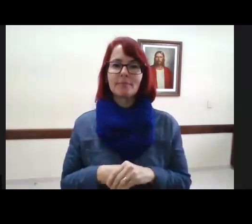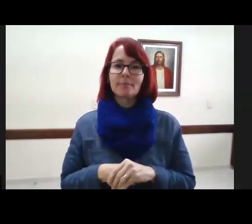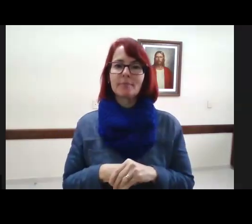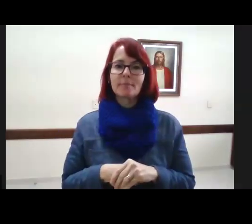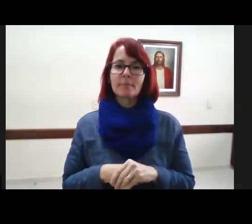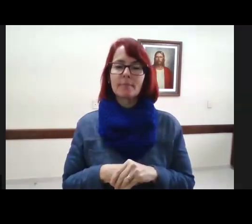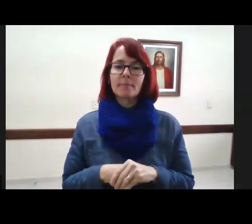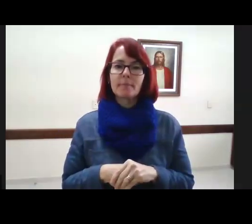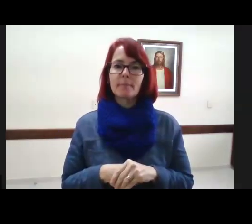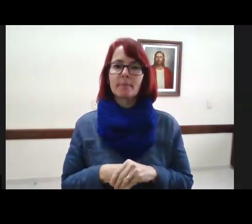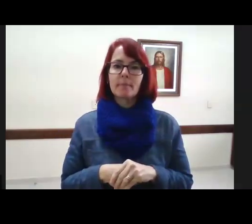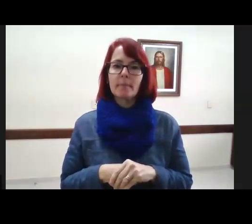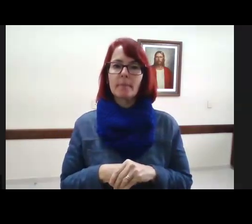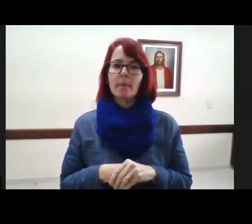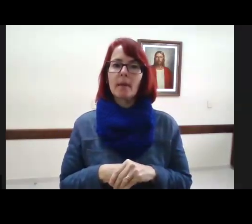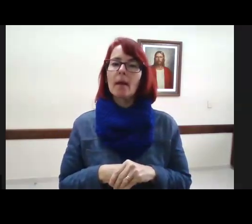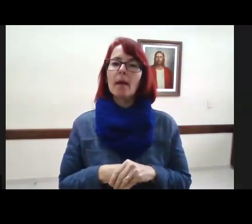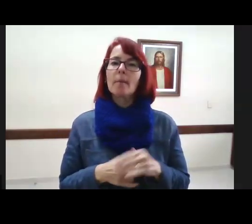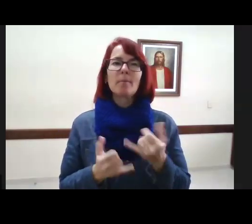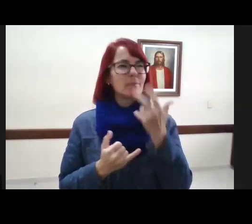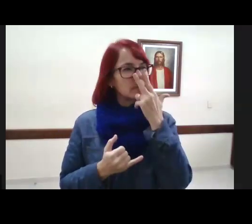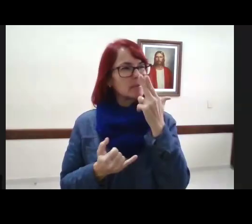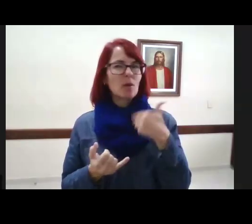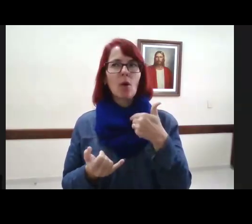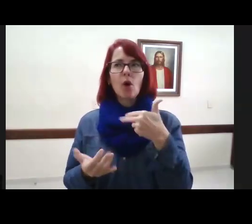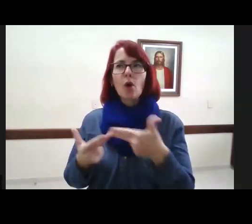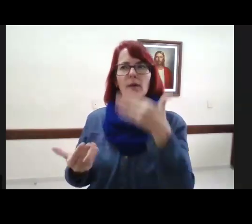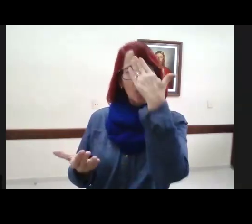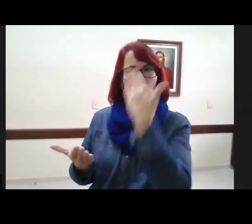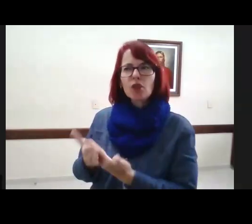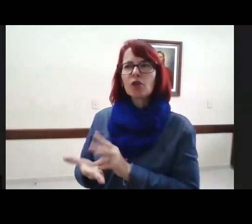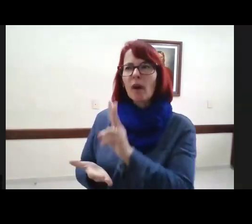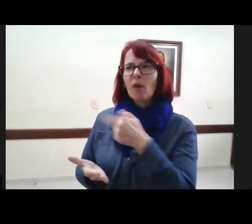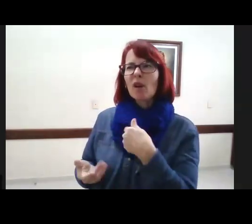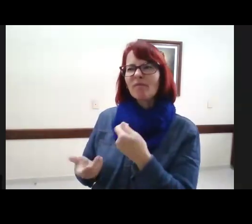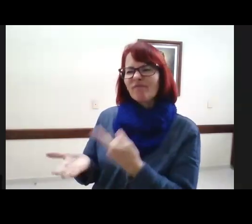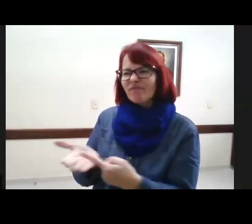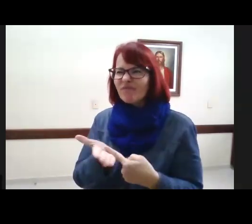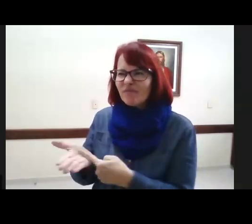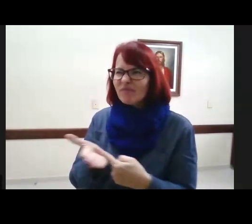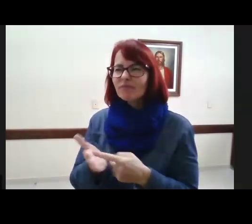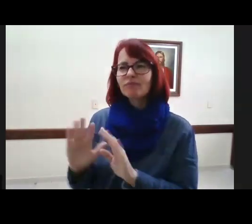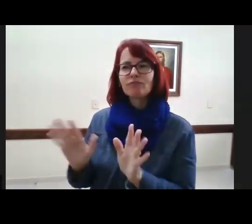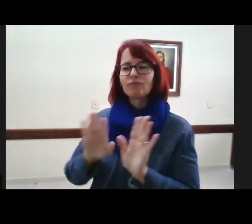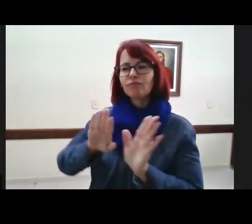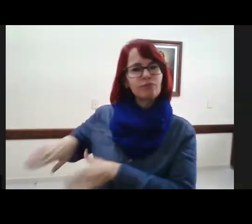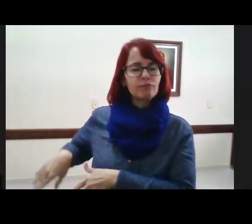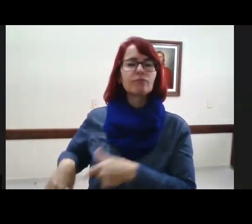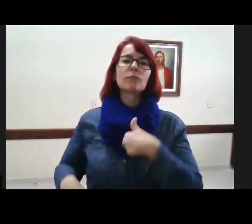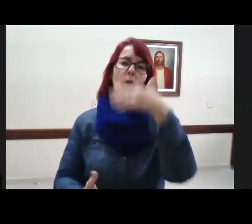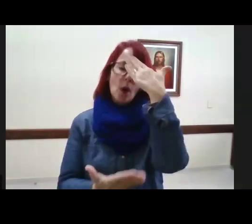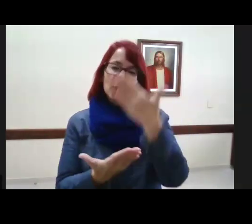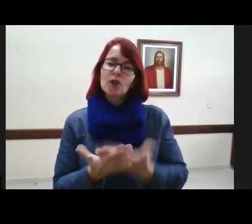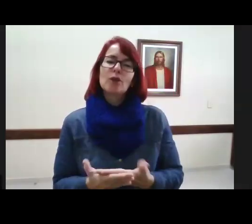Eu tomei a decisão de não negociar mais as minhas crenças, não negociar mais os meus valores, de não negociar mais aquilo que eu acredito para